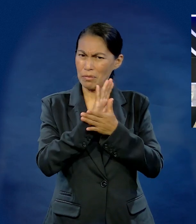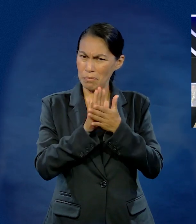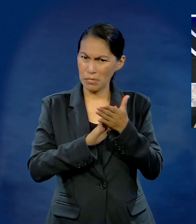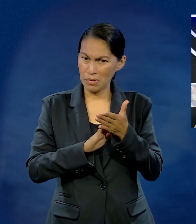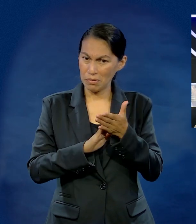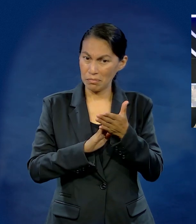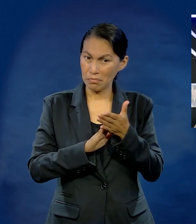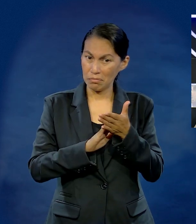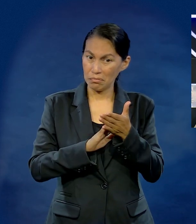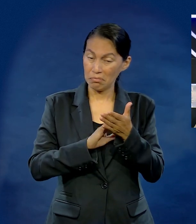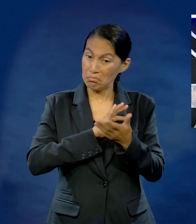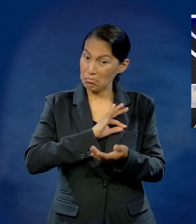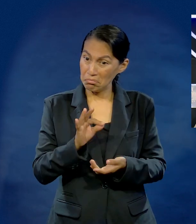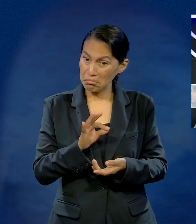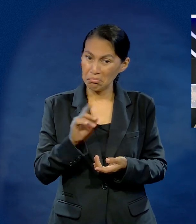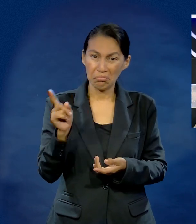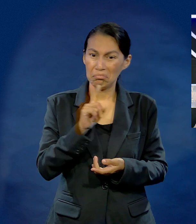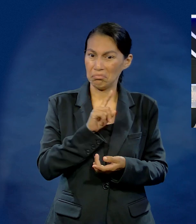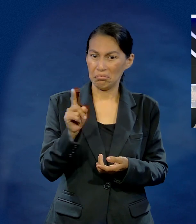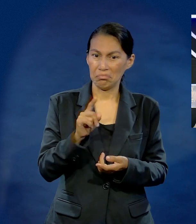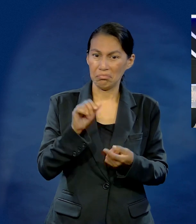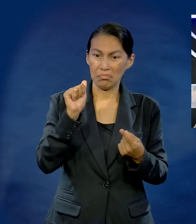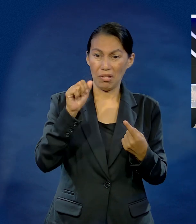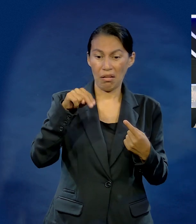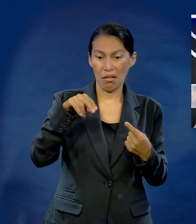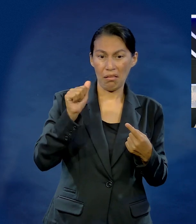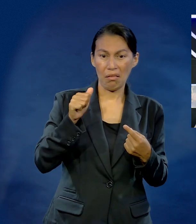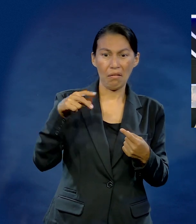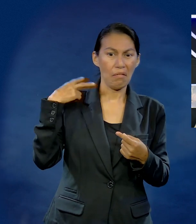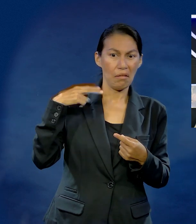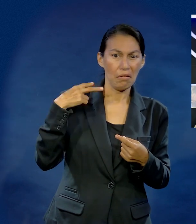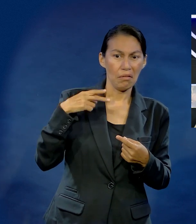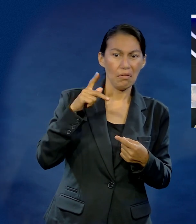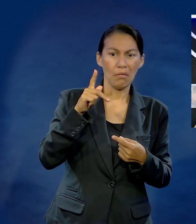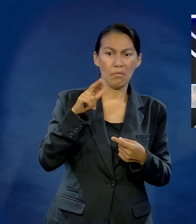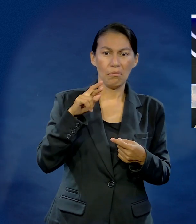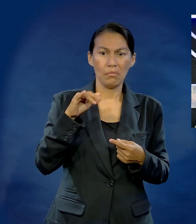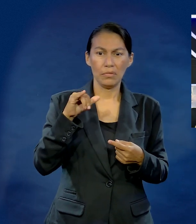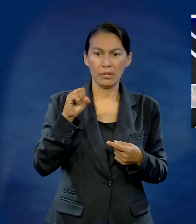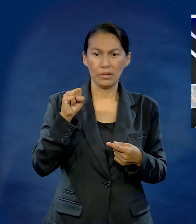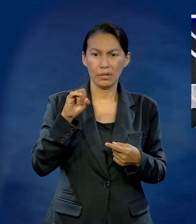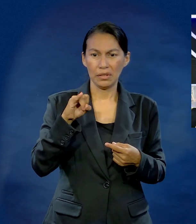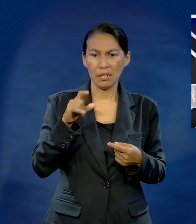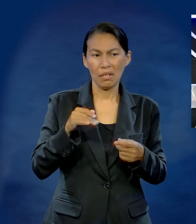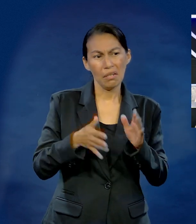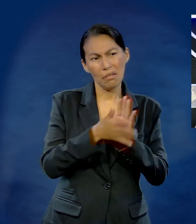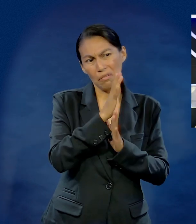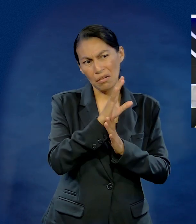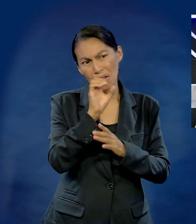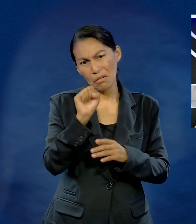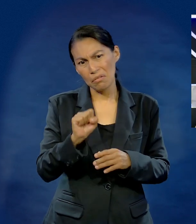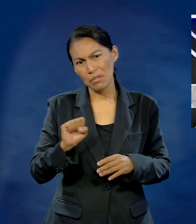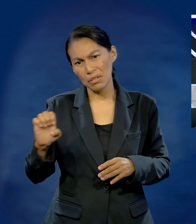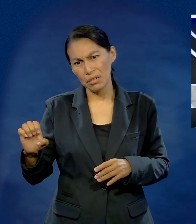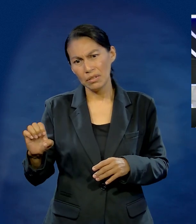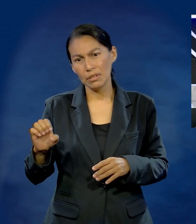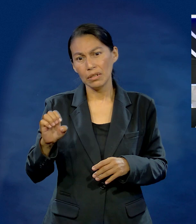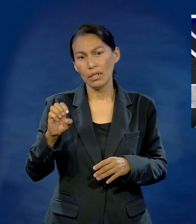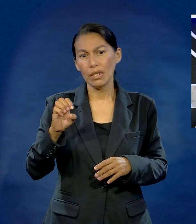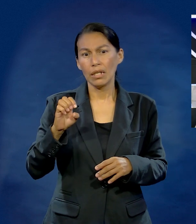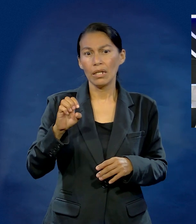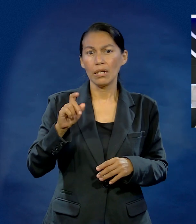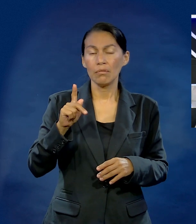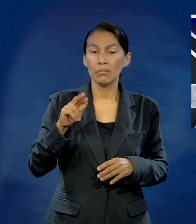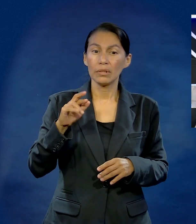Prometimos que un día íbamos a cantar aquí este mismo canto, con una letra muy bonita, muy sencillo. Pero nunca se pudo. Ana se